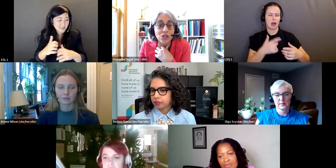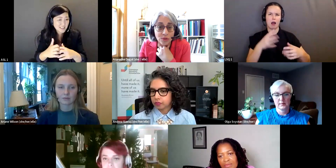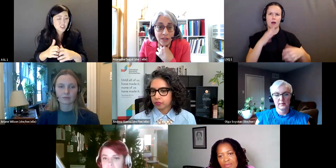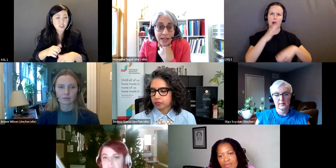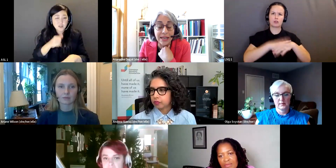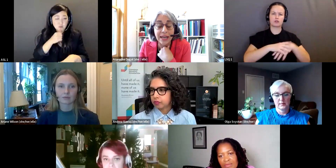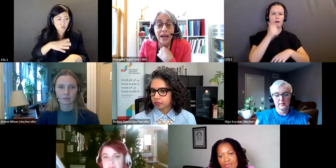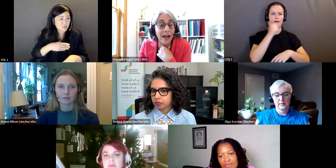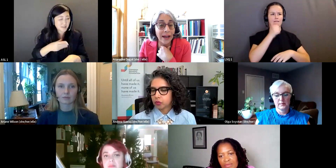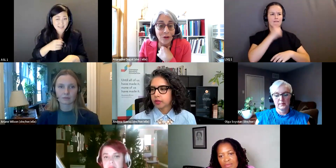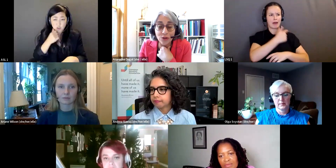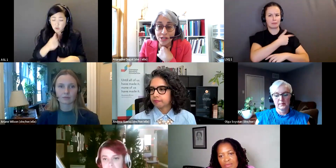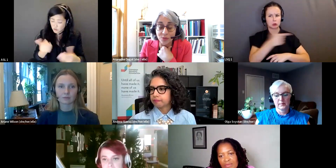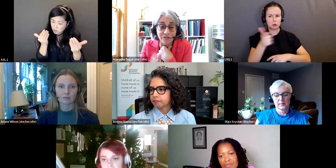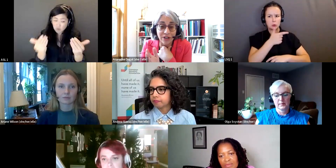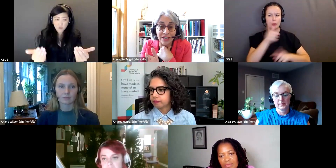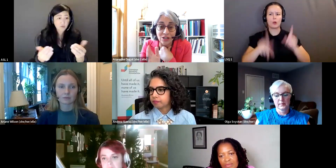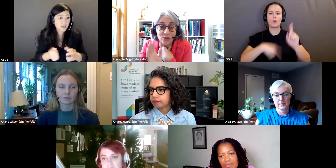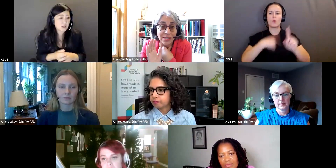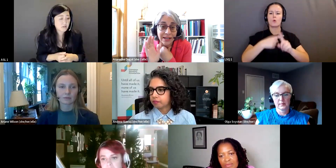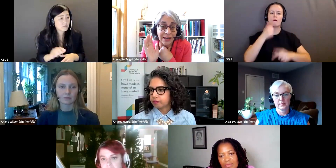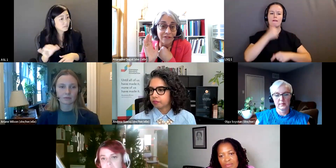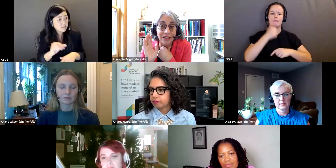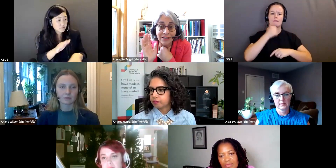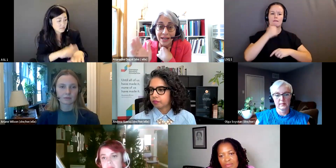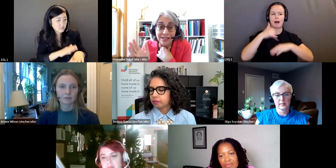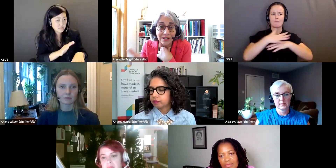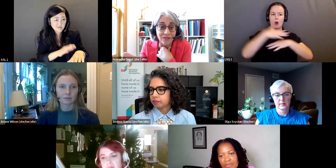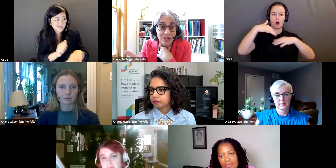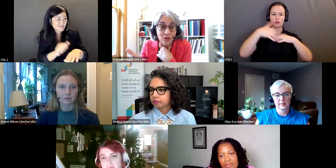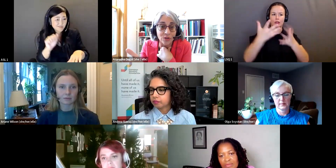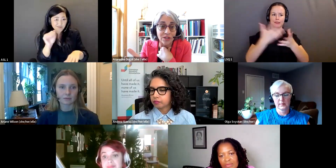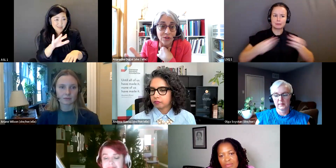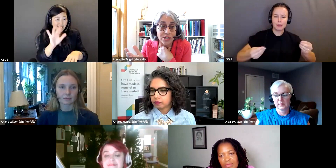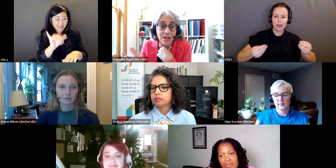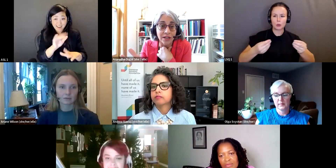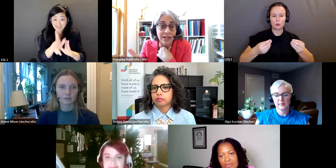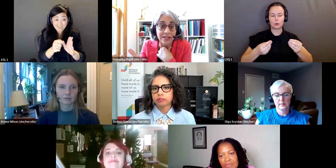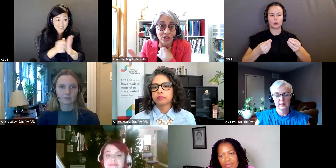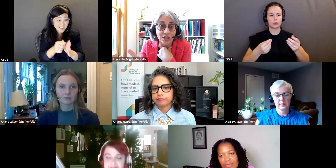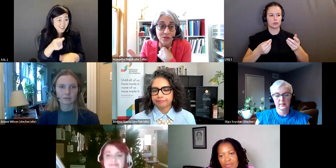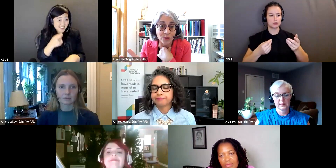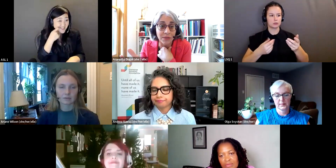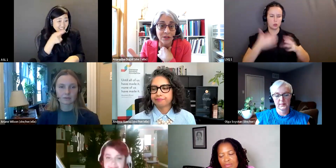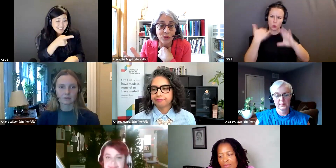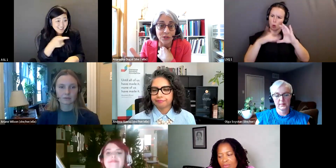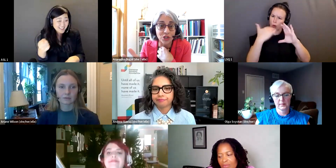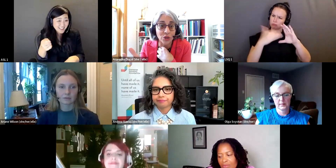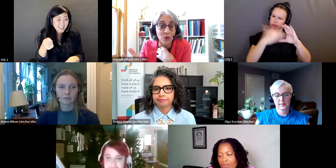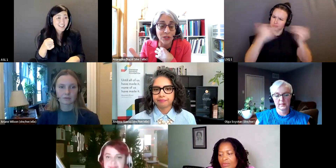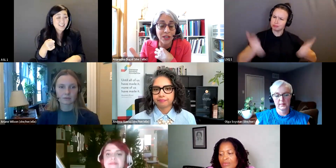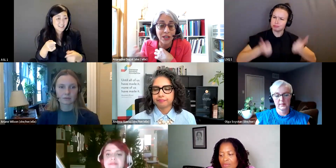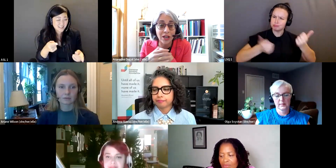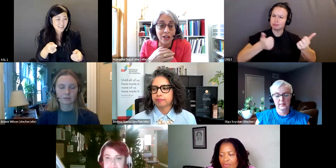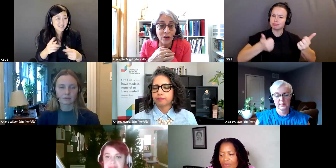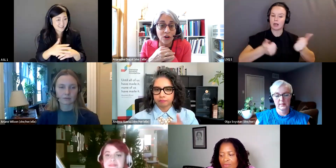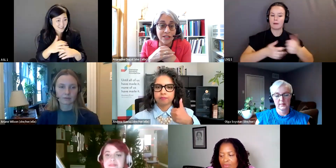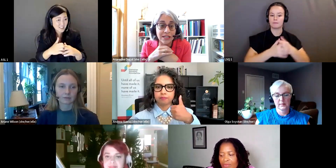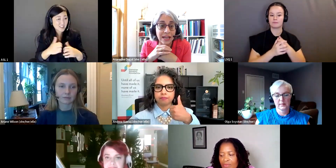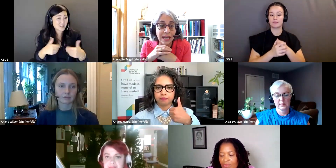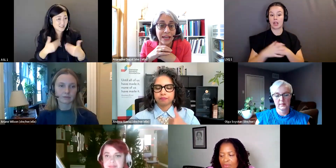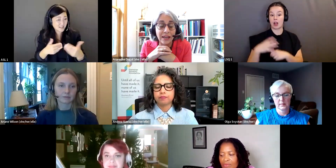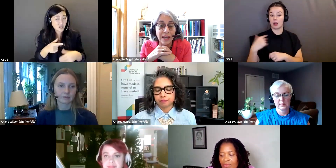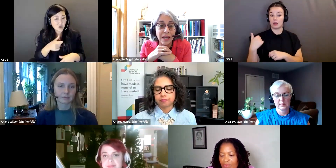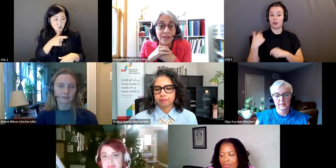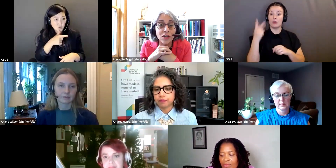féminicides, de la crise des femmes et filles autochtones disparues et assassinées, je vous invite à le faire, envoyez des courriels. Cette vidéo extraordinaire que